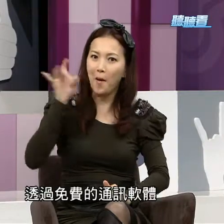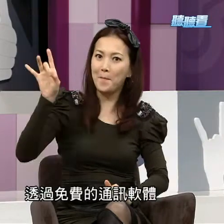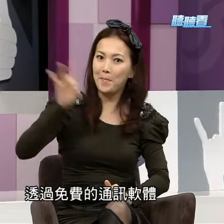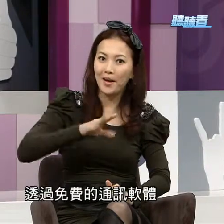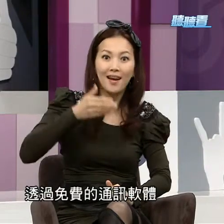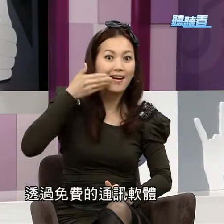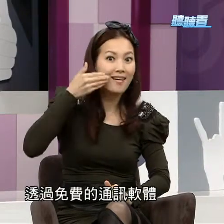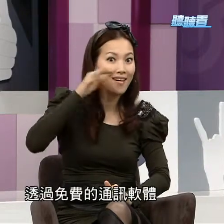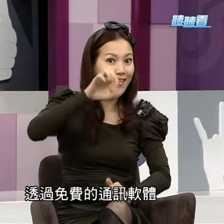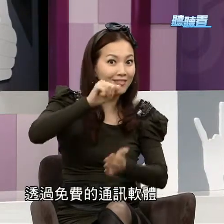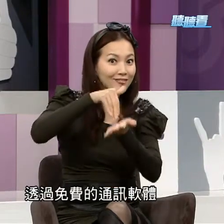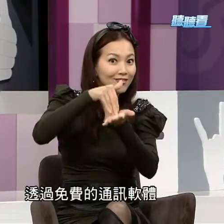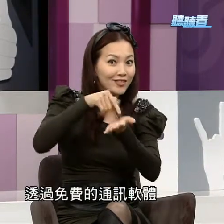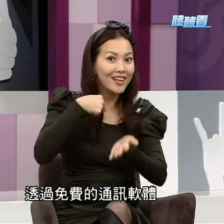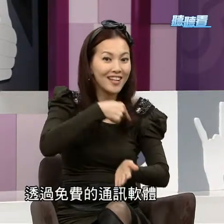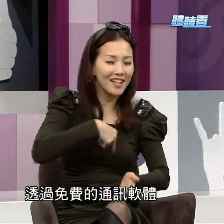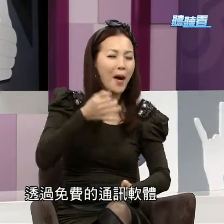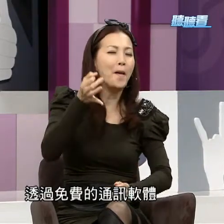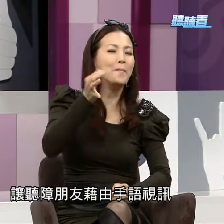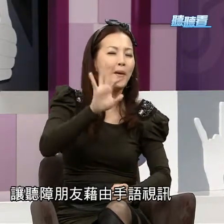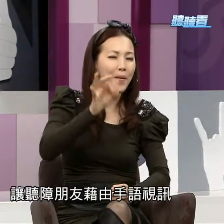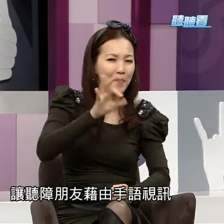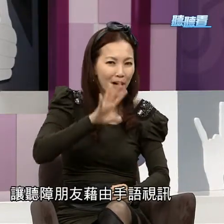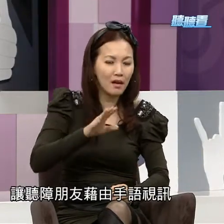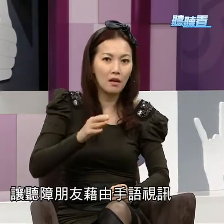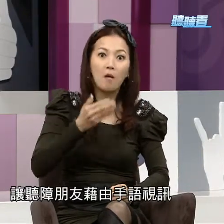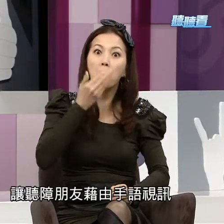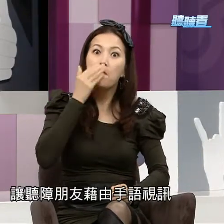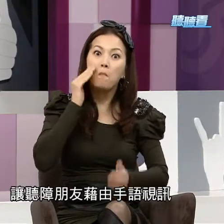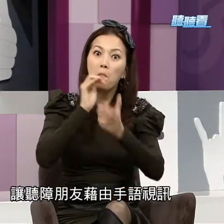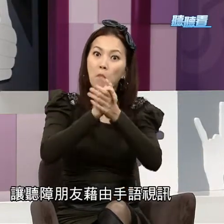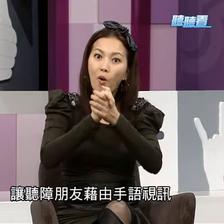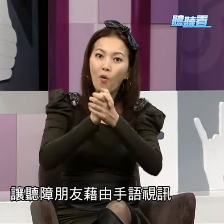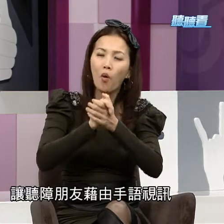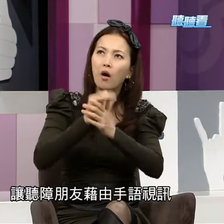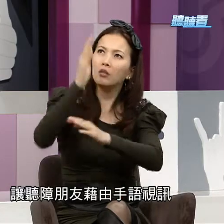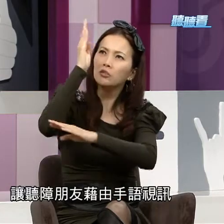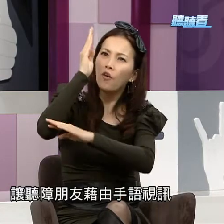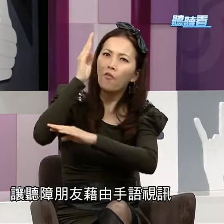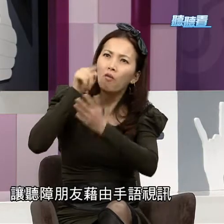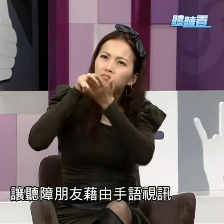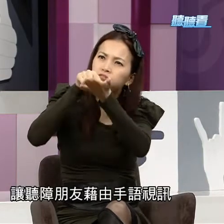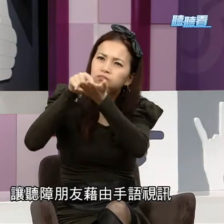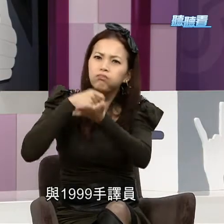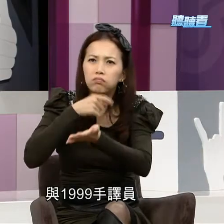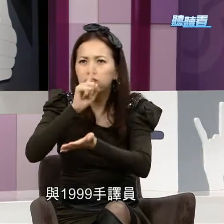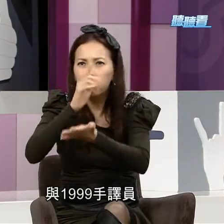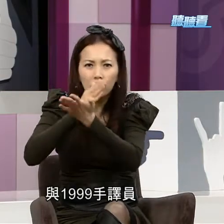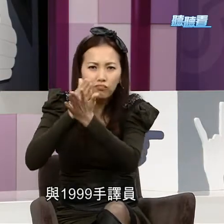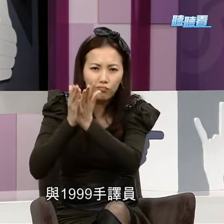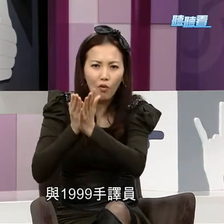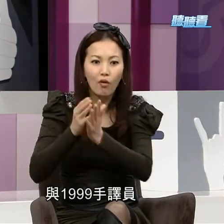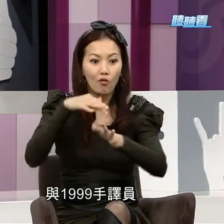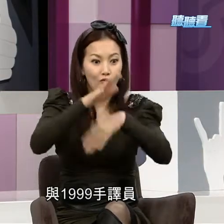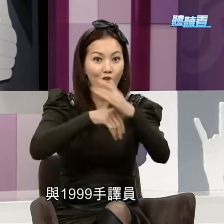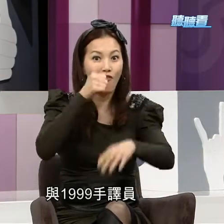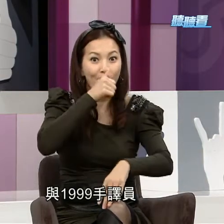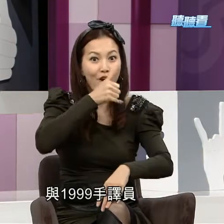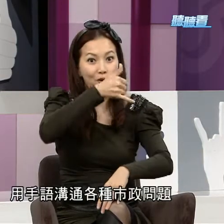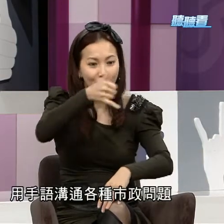免费的 Skype 软体。让听障朋友借由手语视讯与1999手译员用手